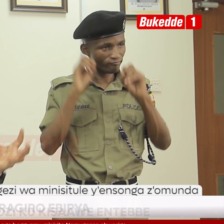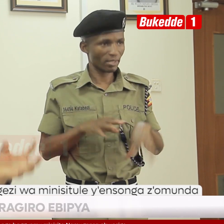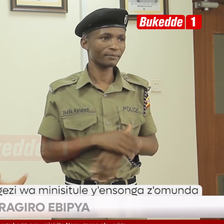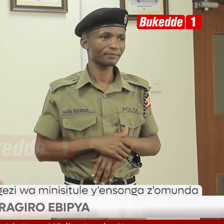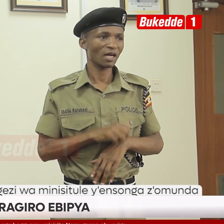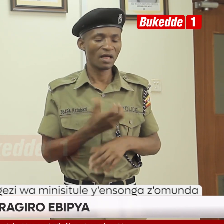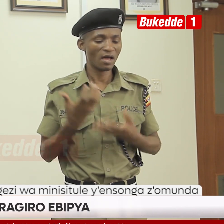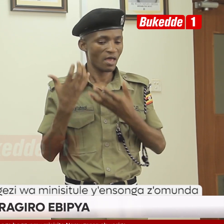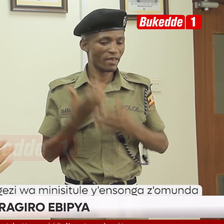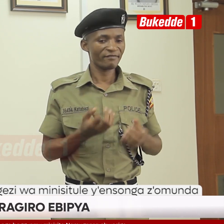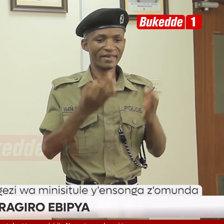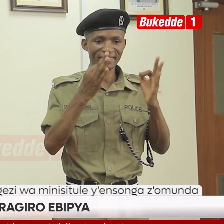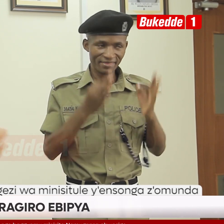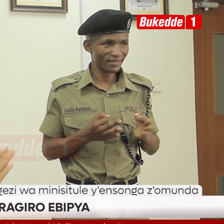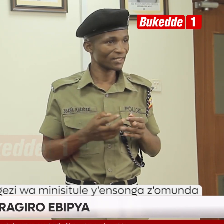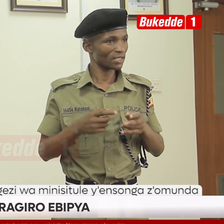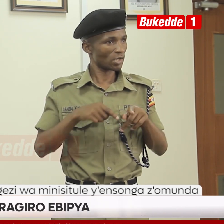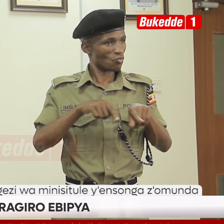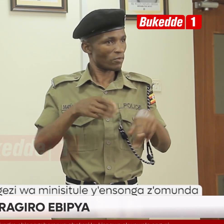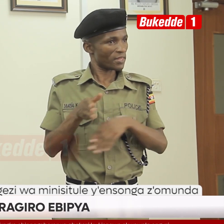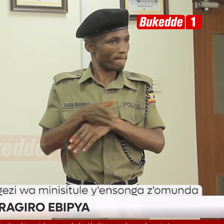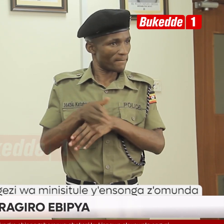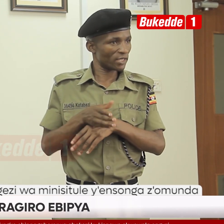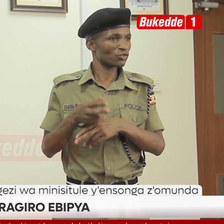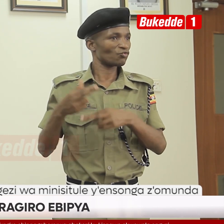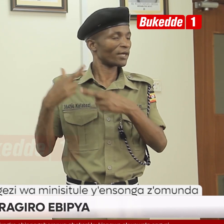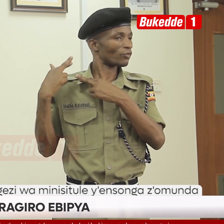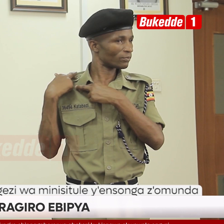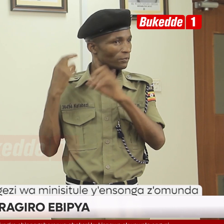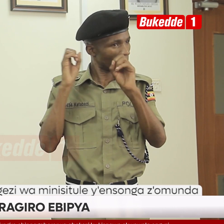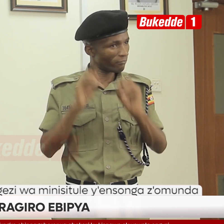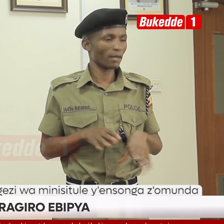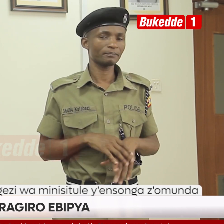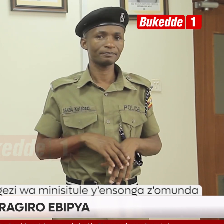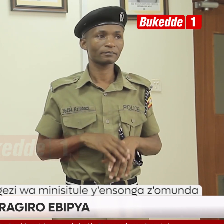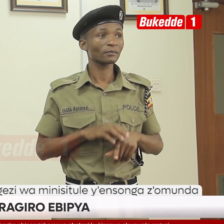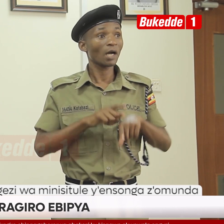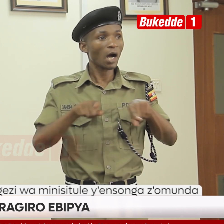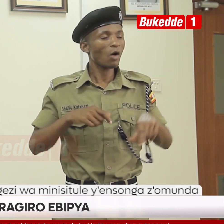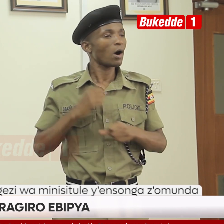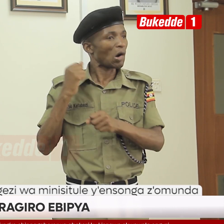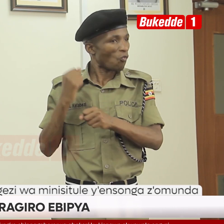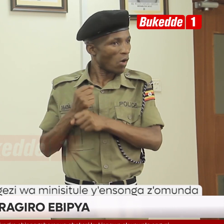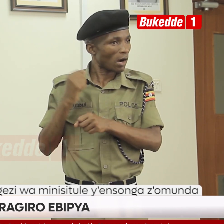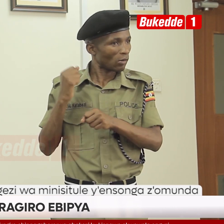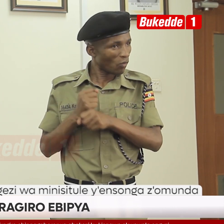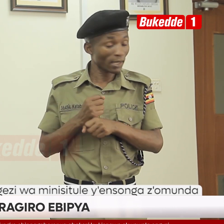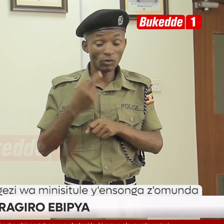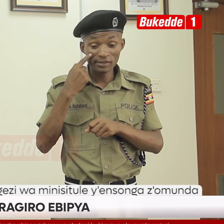ebizito luggage immigration tebigikwatako. Ffe omulimu gwaffe tulaba olina